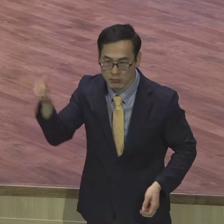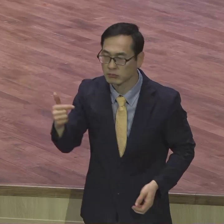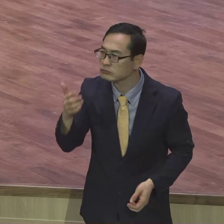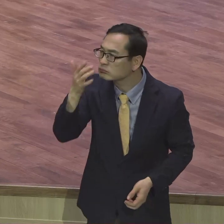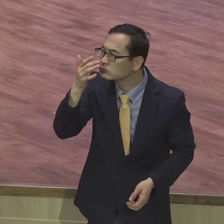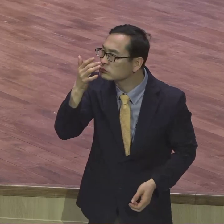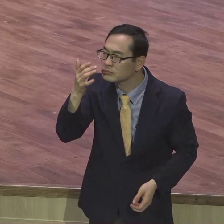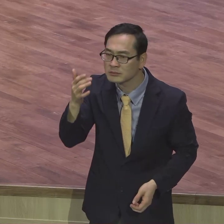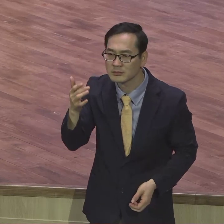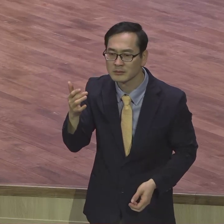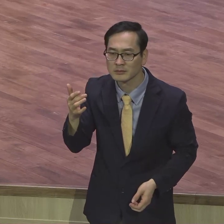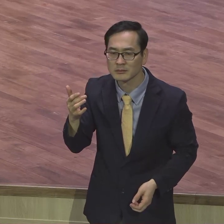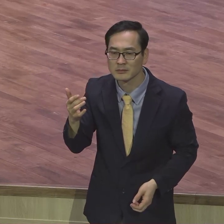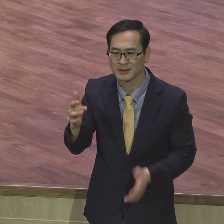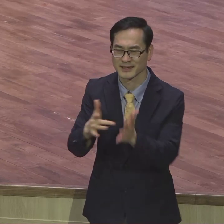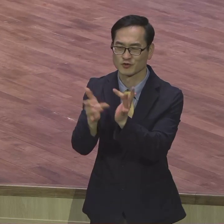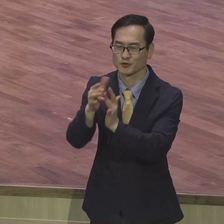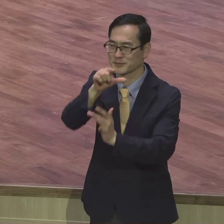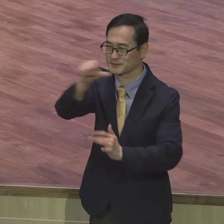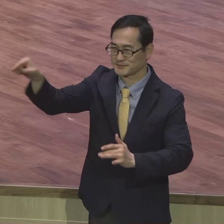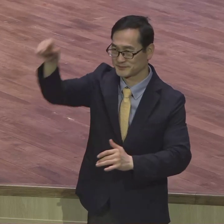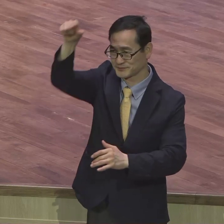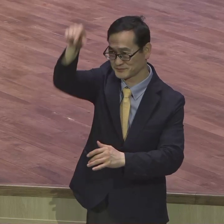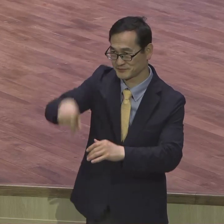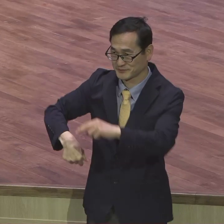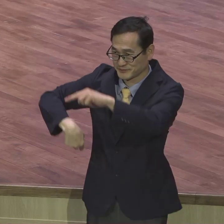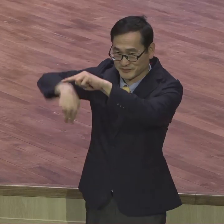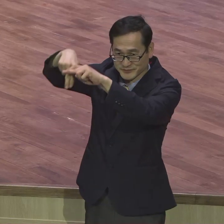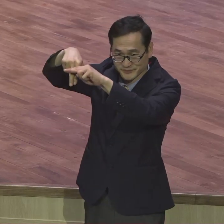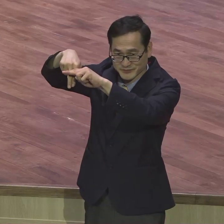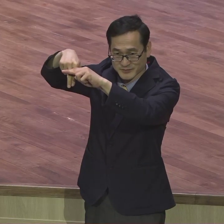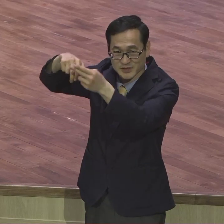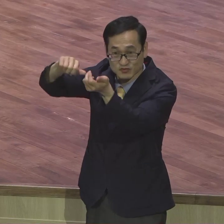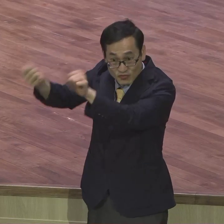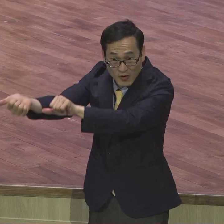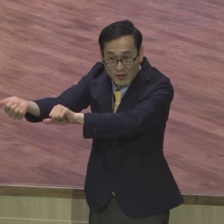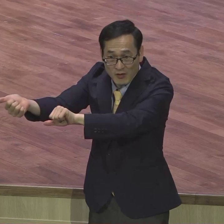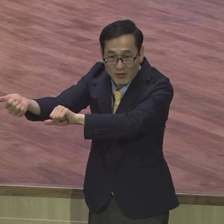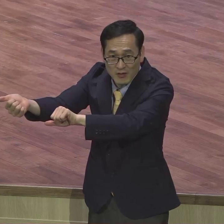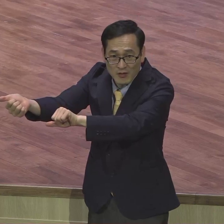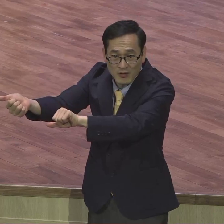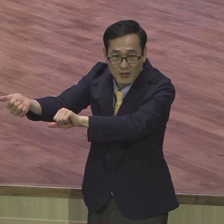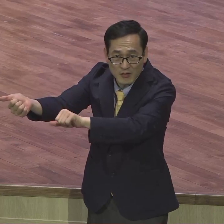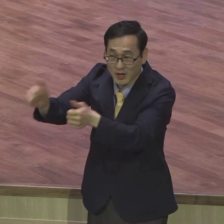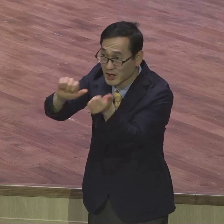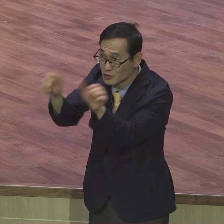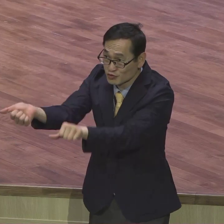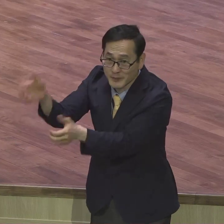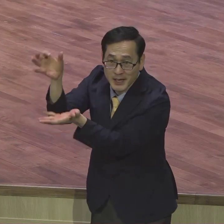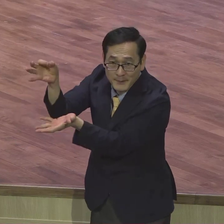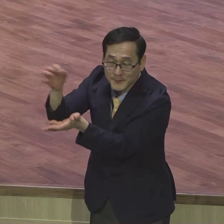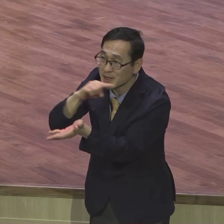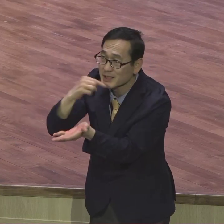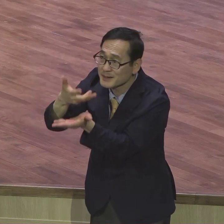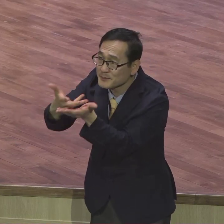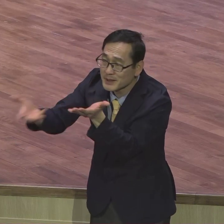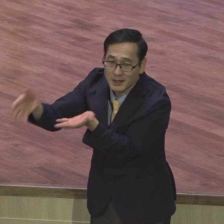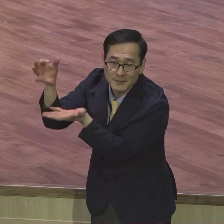십자가 대속이라는 값비싼 대가를 치렀어요. 십자가 대속.